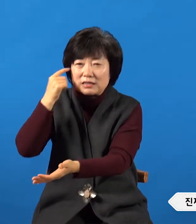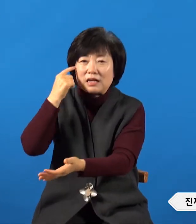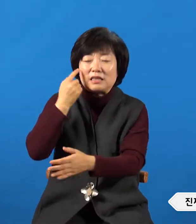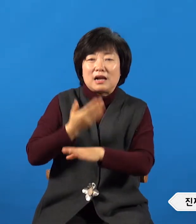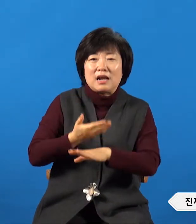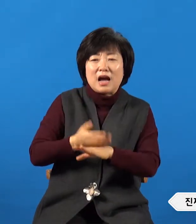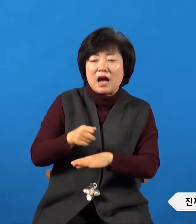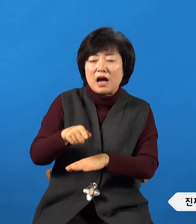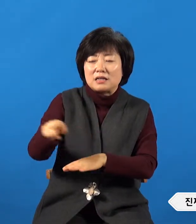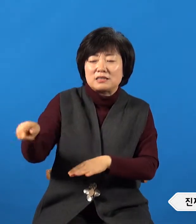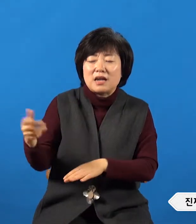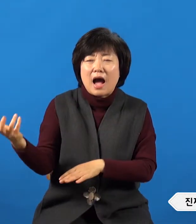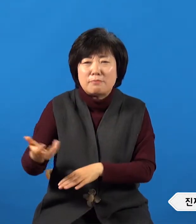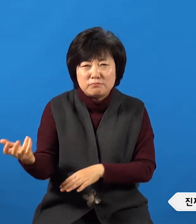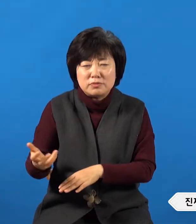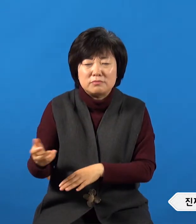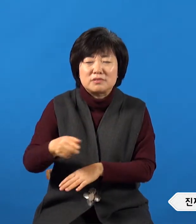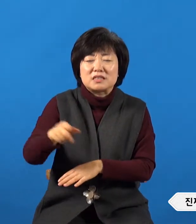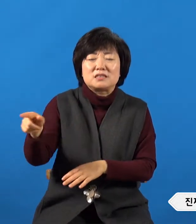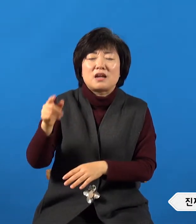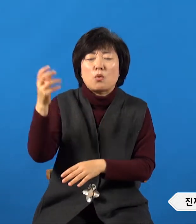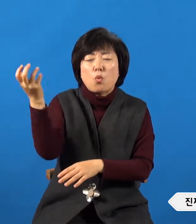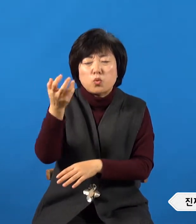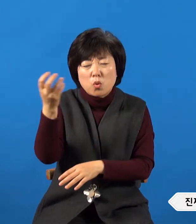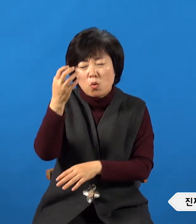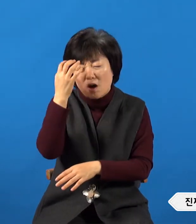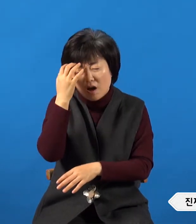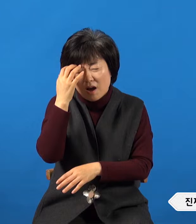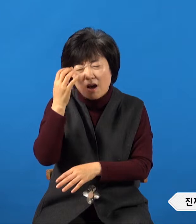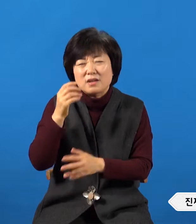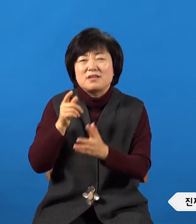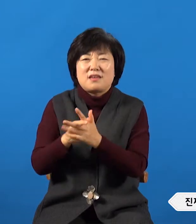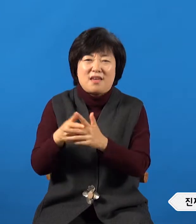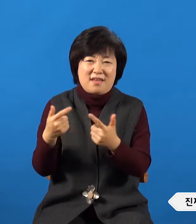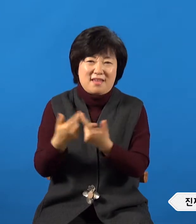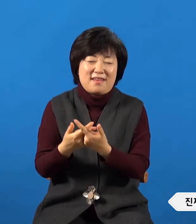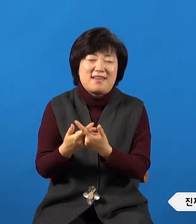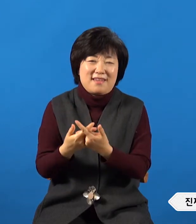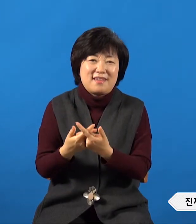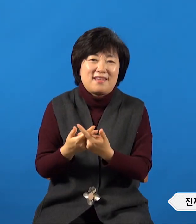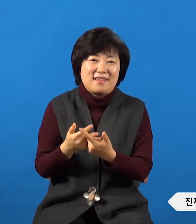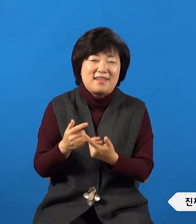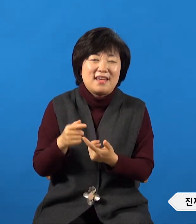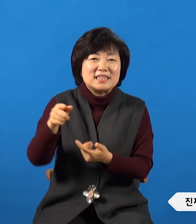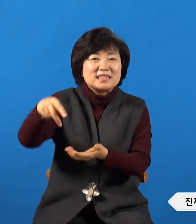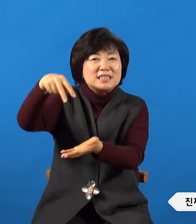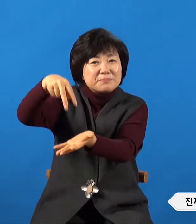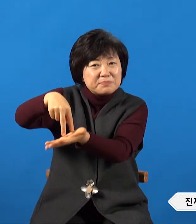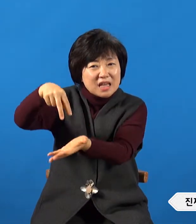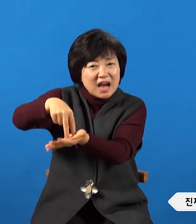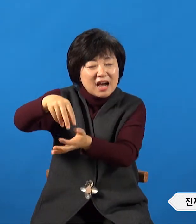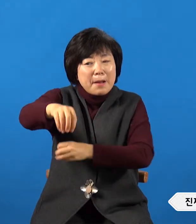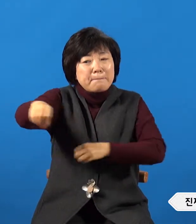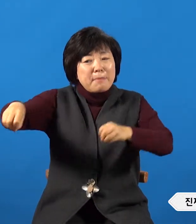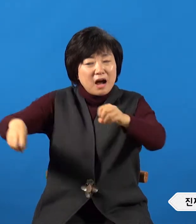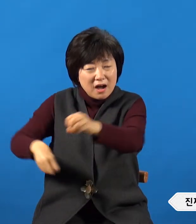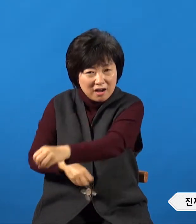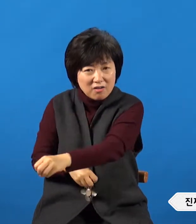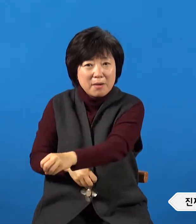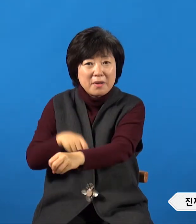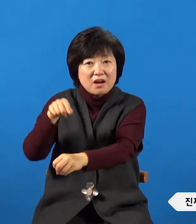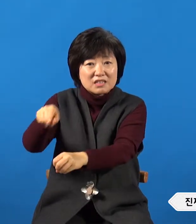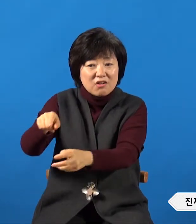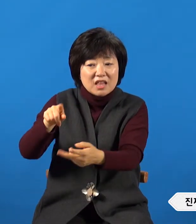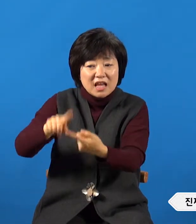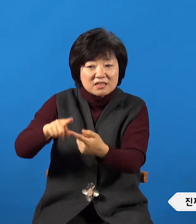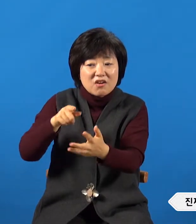입장이 돼서 보니까 그들의 아픔, 그들의 고통이 이해가 되기 시작합니다. 그렇습니다. 그 입장이 된다면, 그리고